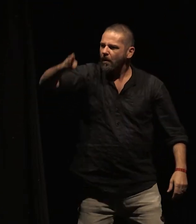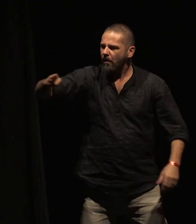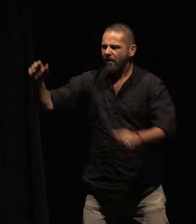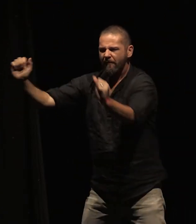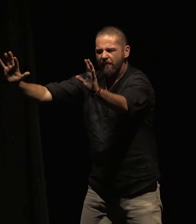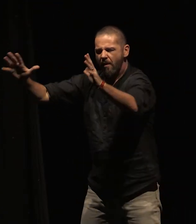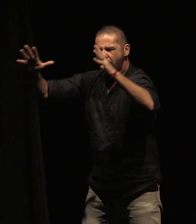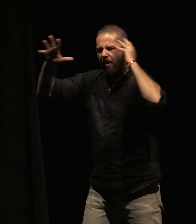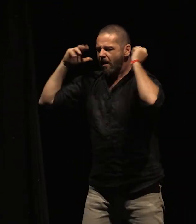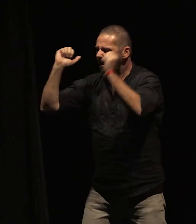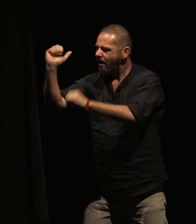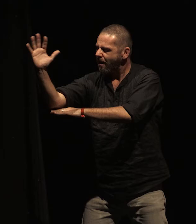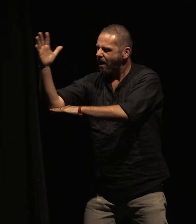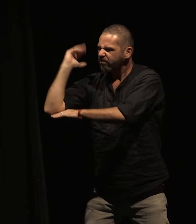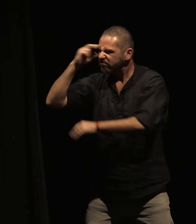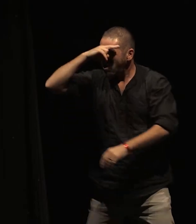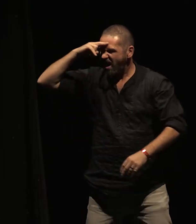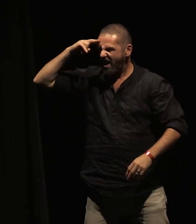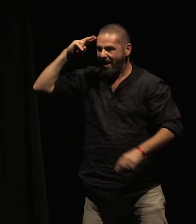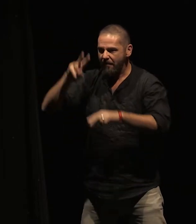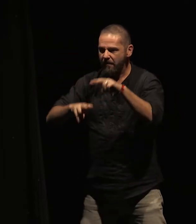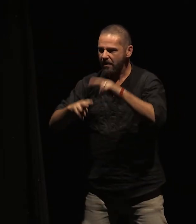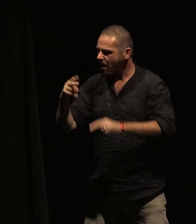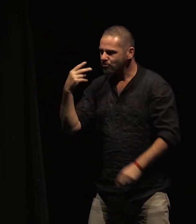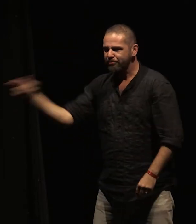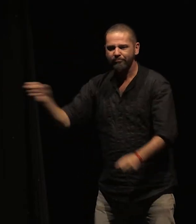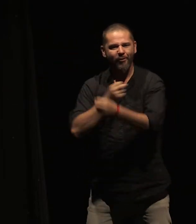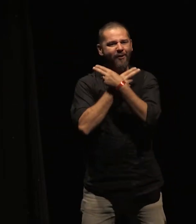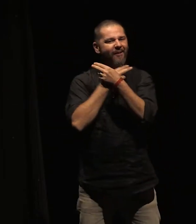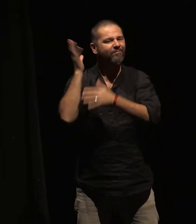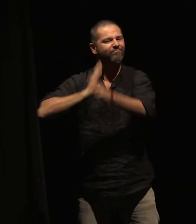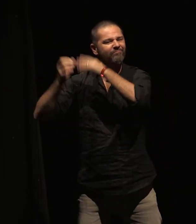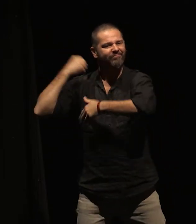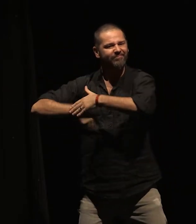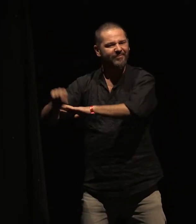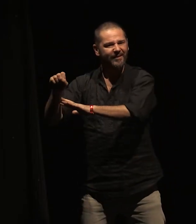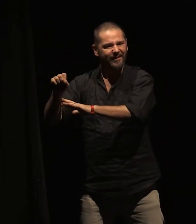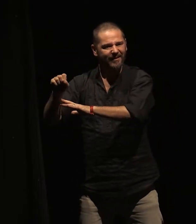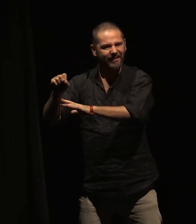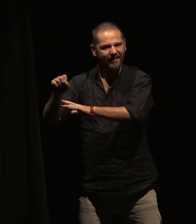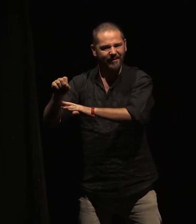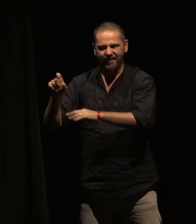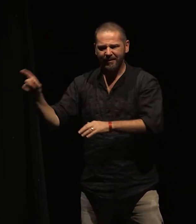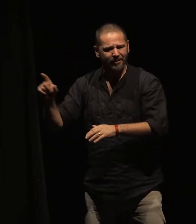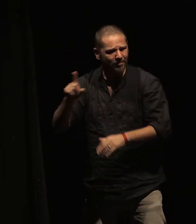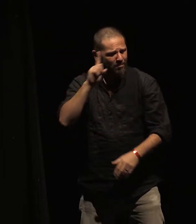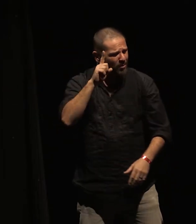Noir, le village natal du poète. Je l'entendis murmurer à deux reprises. Pourquoi, mon Dieu, pourquoi ?